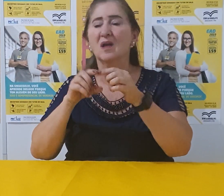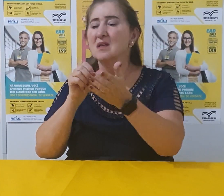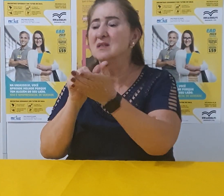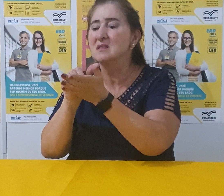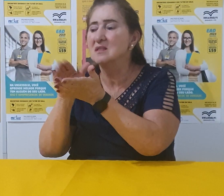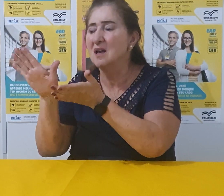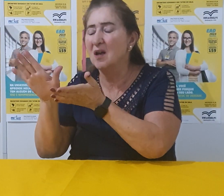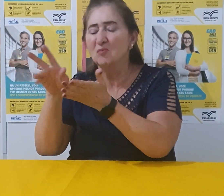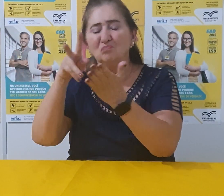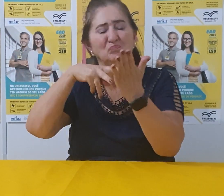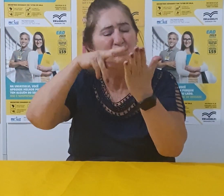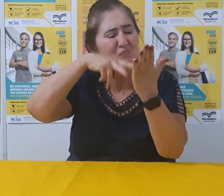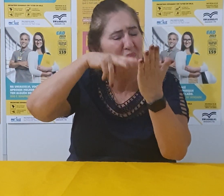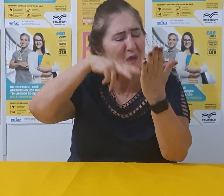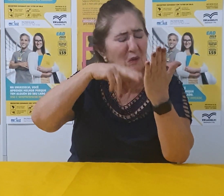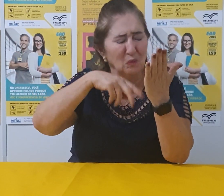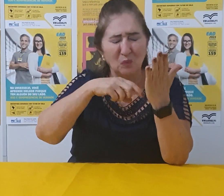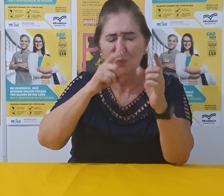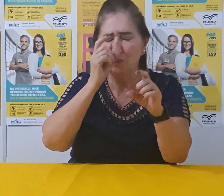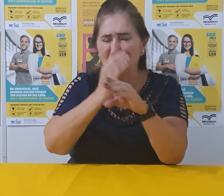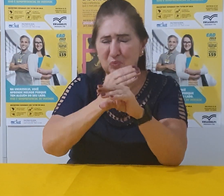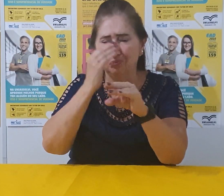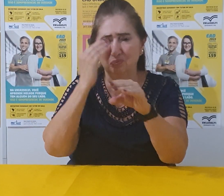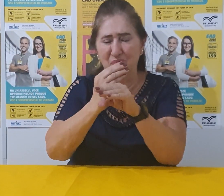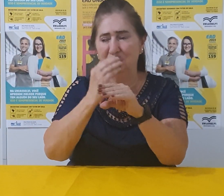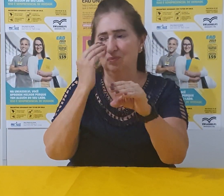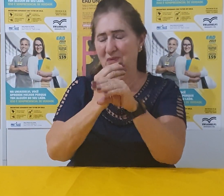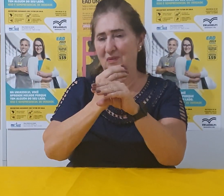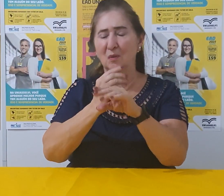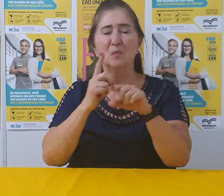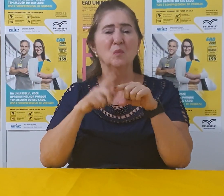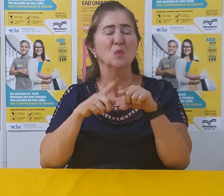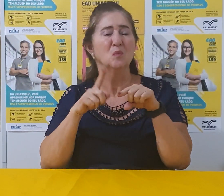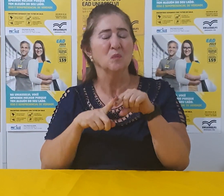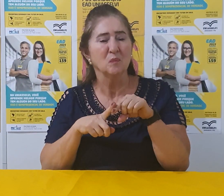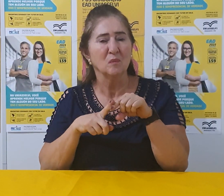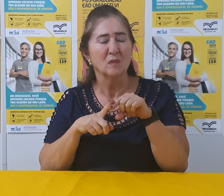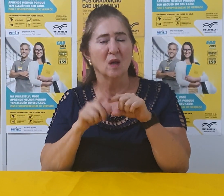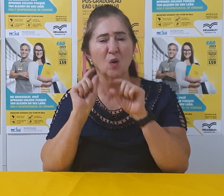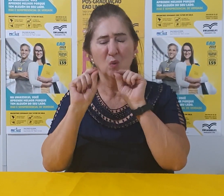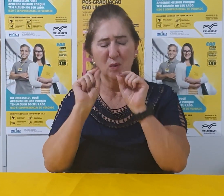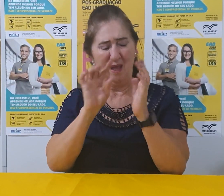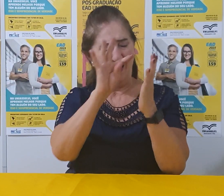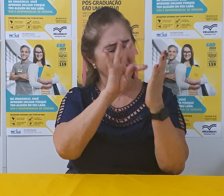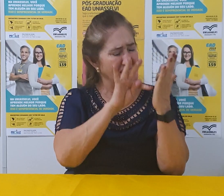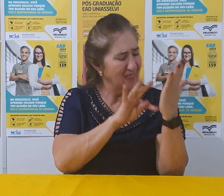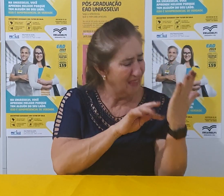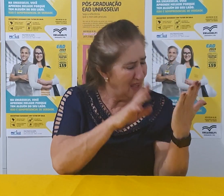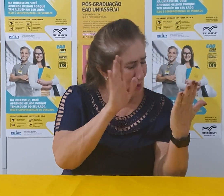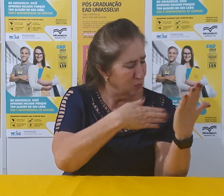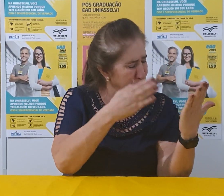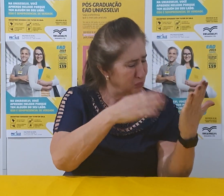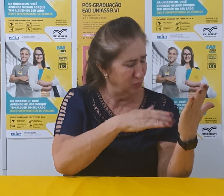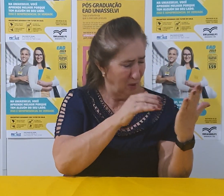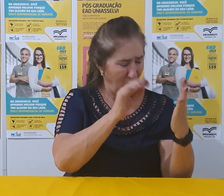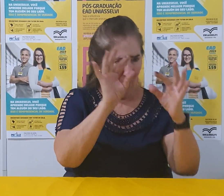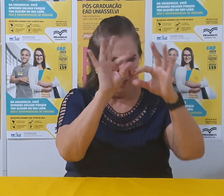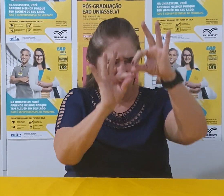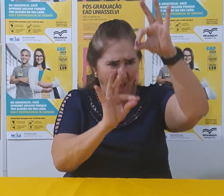principal motivo, porque os textos dos livros são enormes e não conhece as